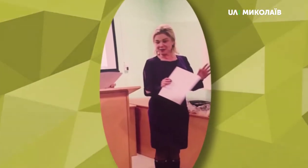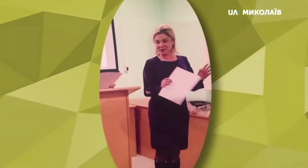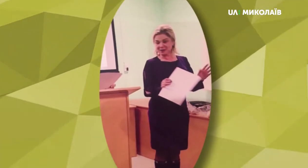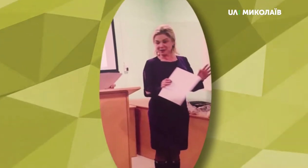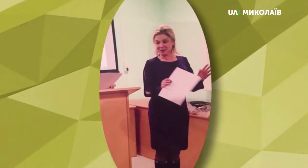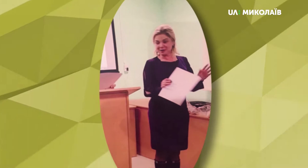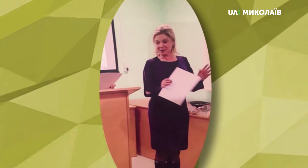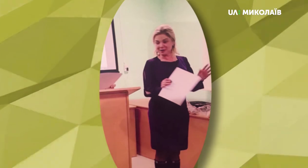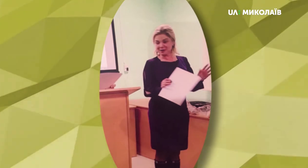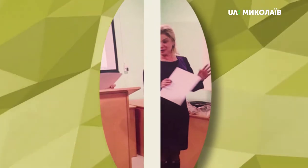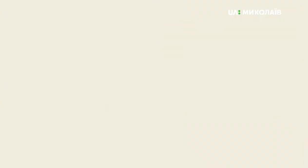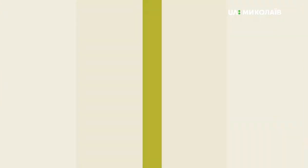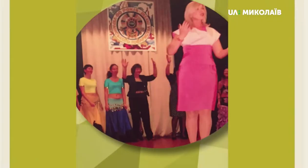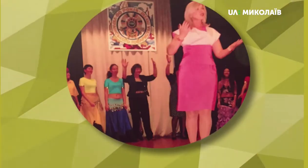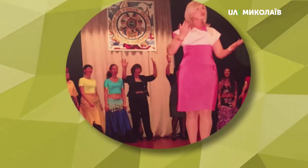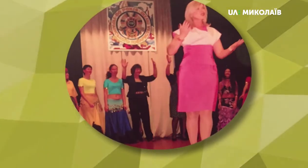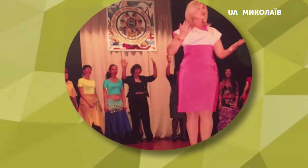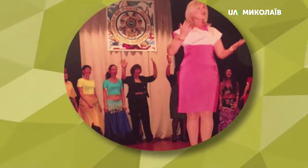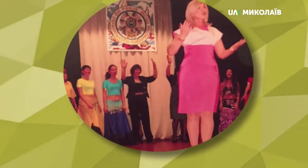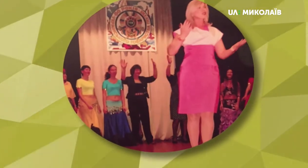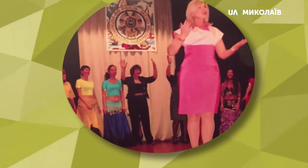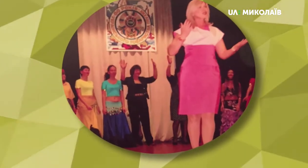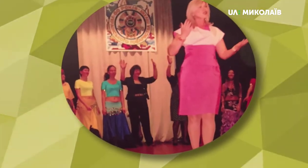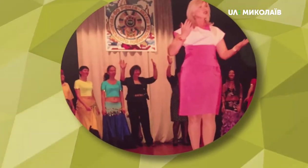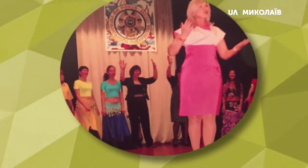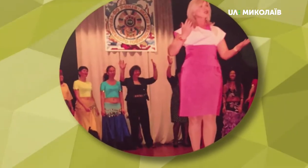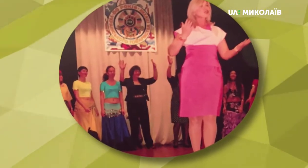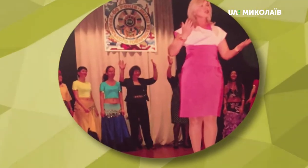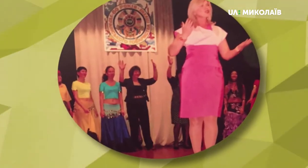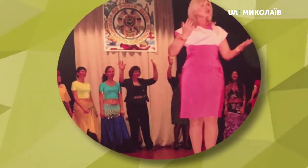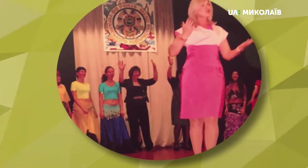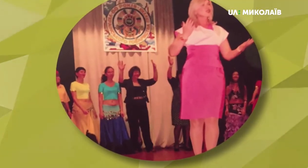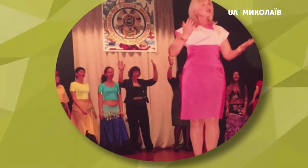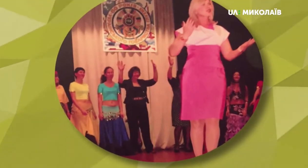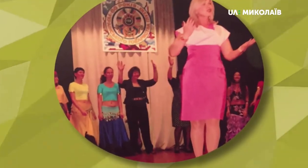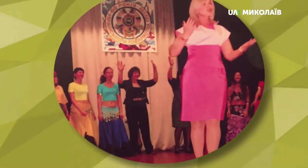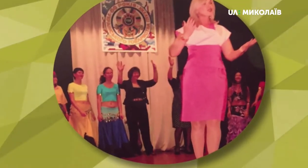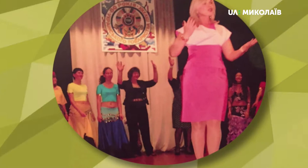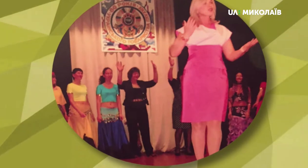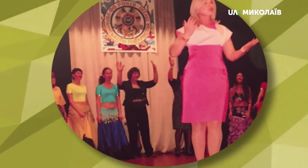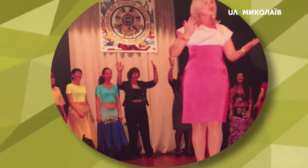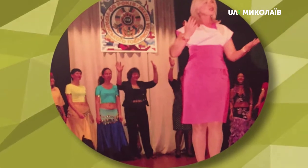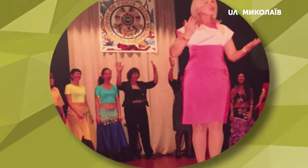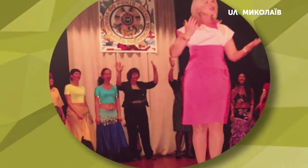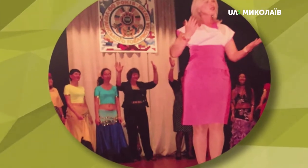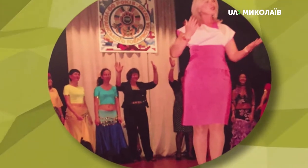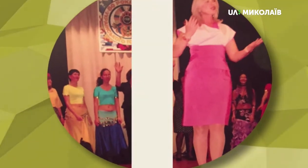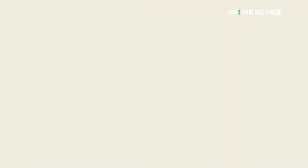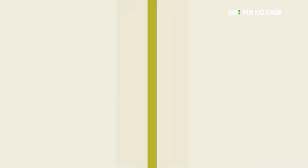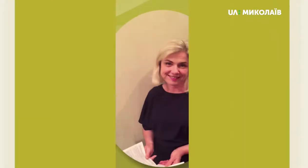Є авторкою наукової роботи про соціальну адаптацію нечуючих в соціуму, методичного посібника про роль перекладача жестової мови